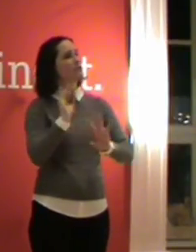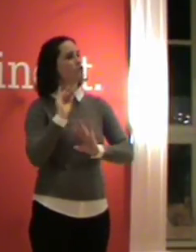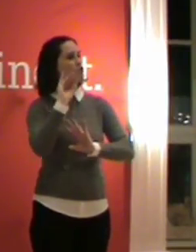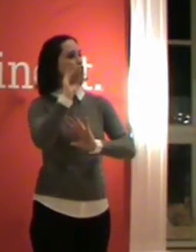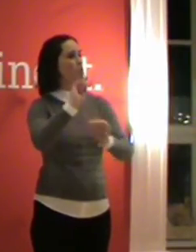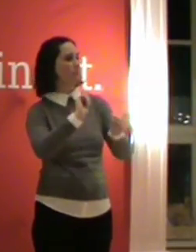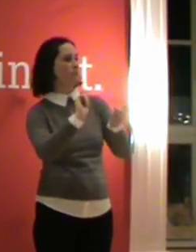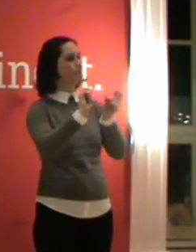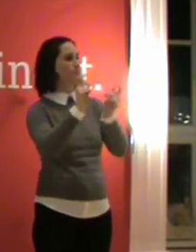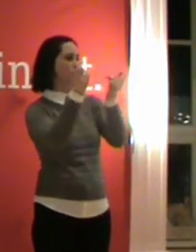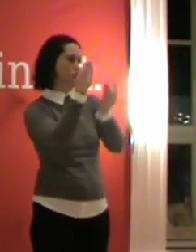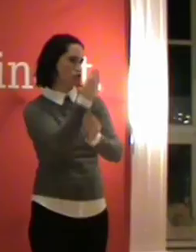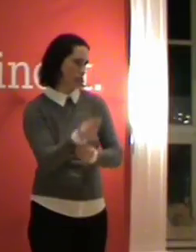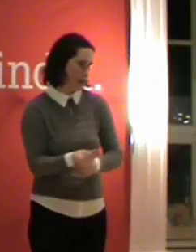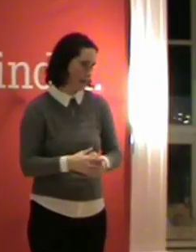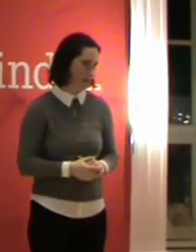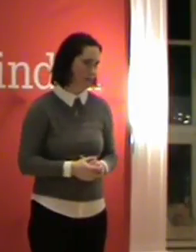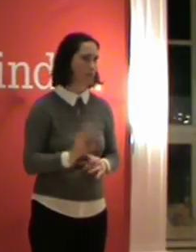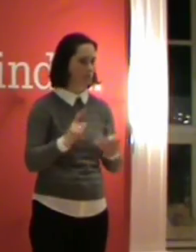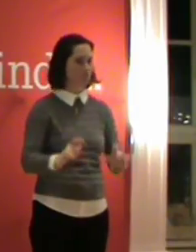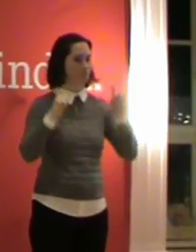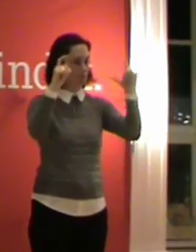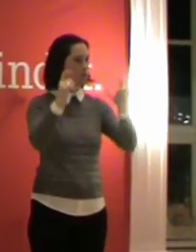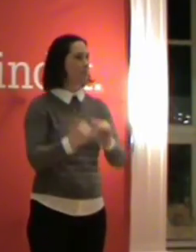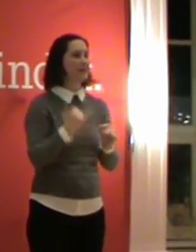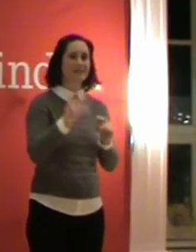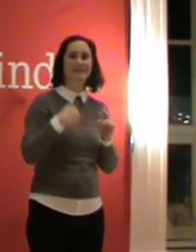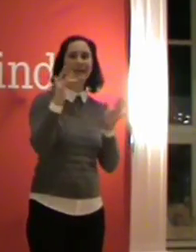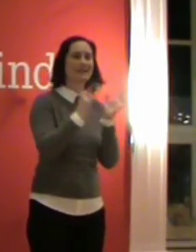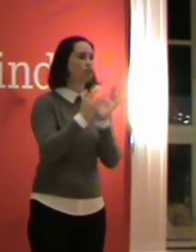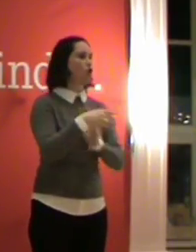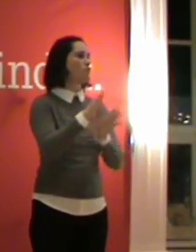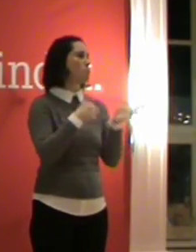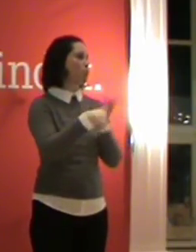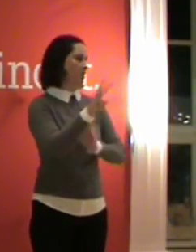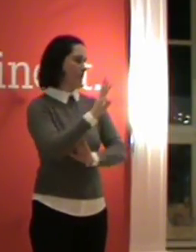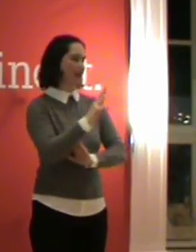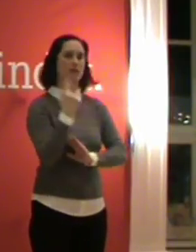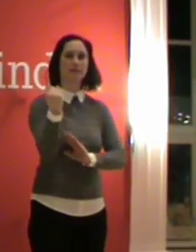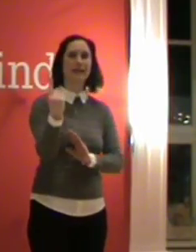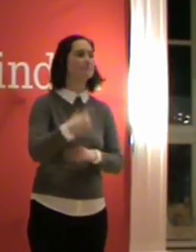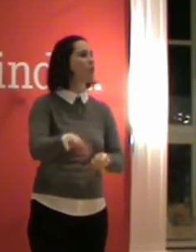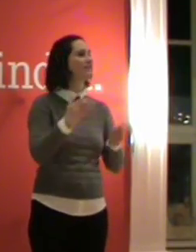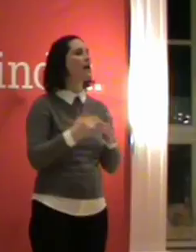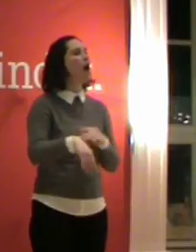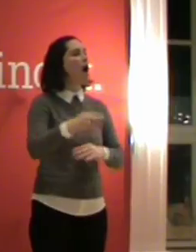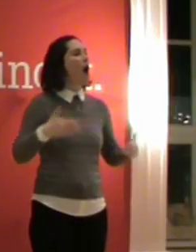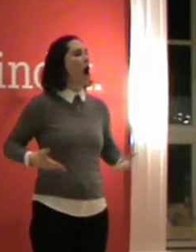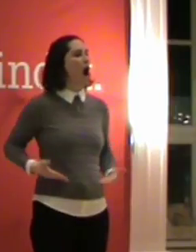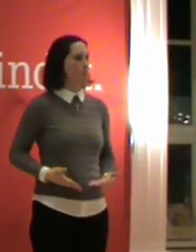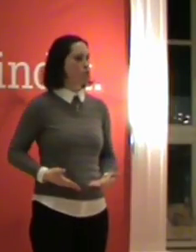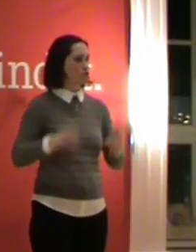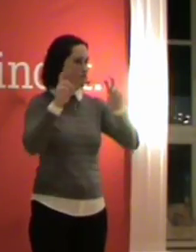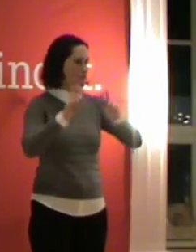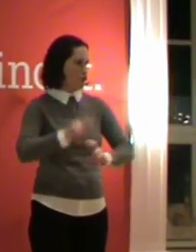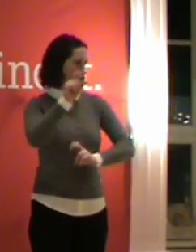gestellt. Und ich will jetzt, Christoph Butterbecke ist ja renommierter auch Armutsforscher, ich will von der anderen Seite